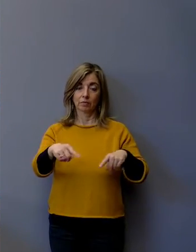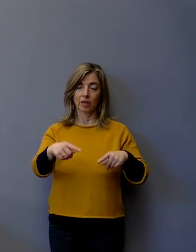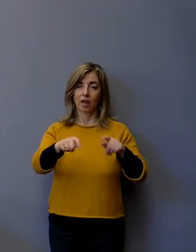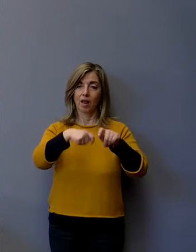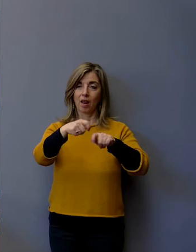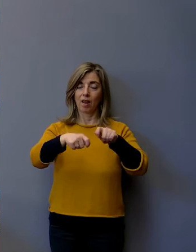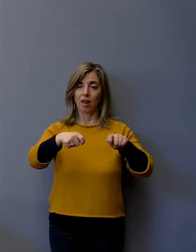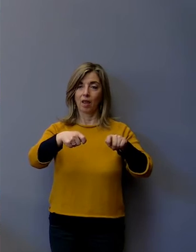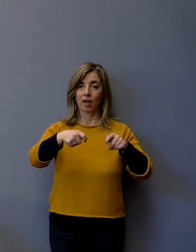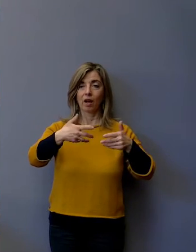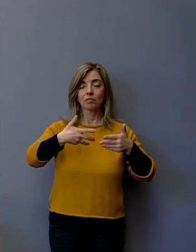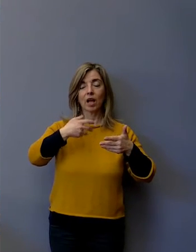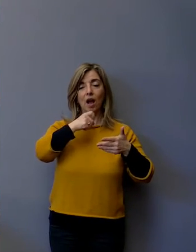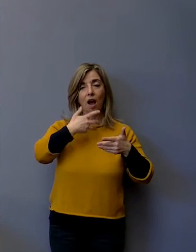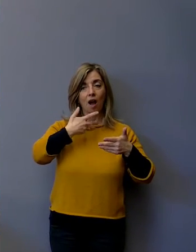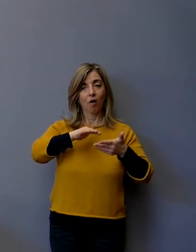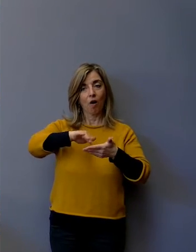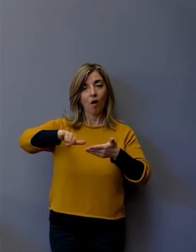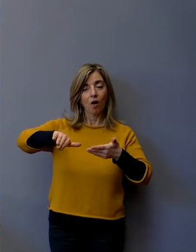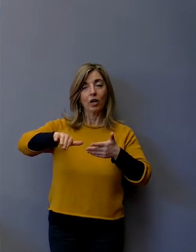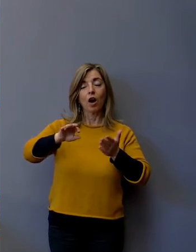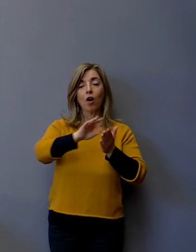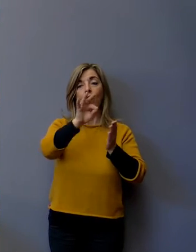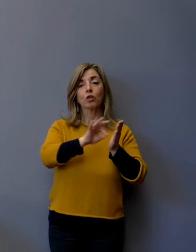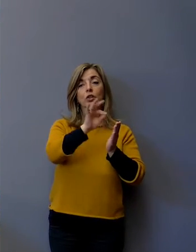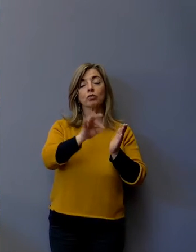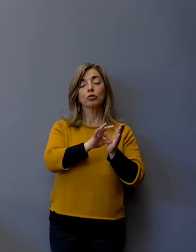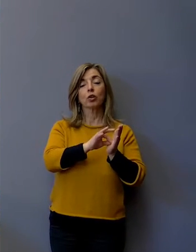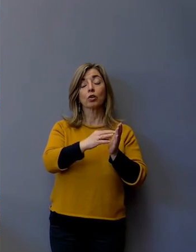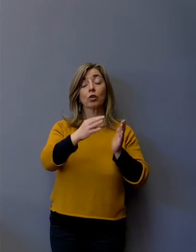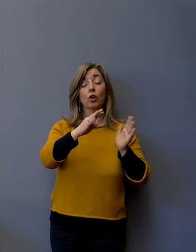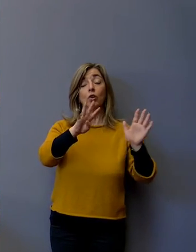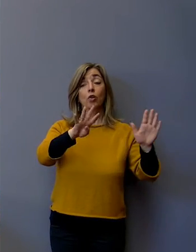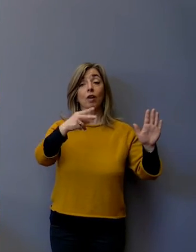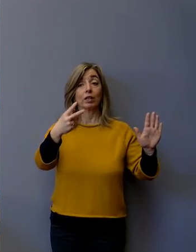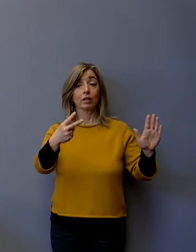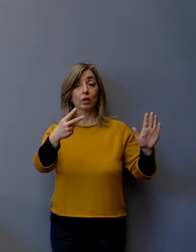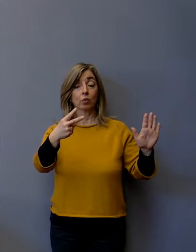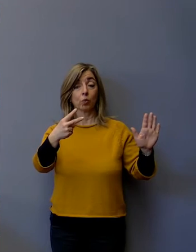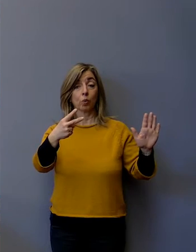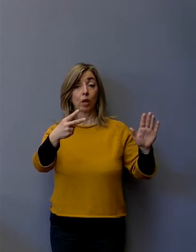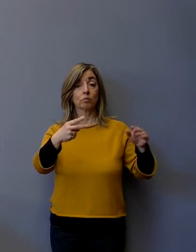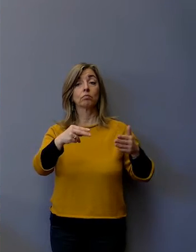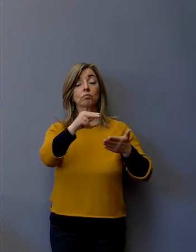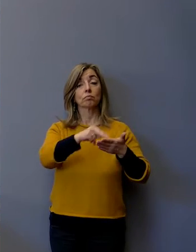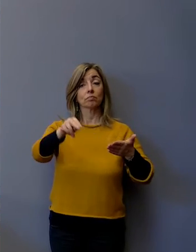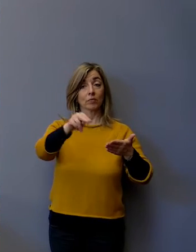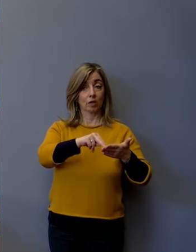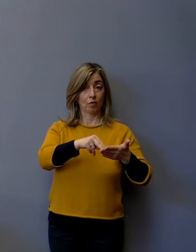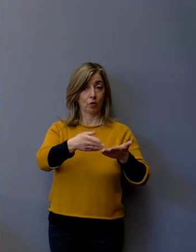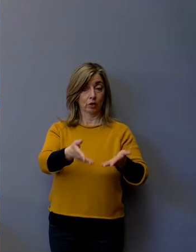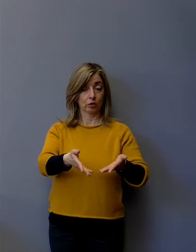l'ordine del giorno numero 92 che viene posto in votazione con parere favorevole della giunta